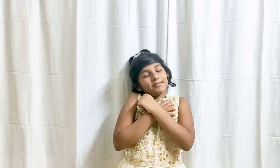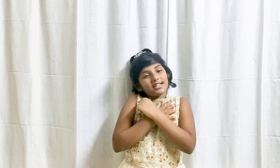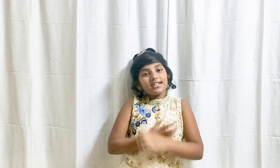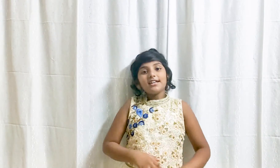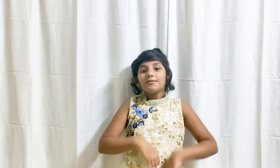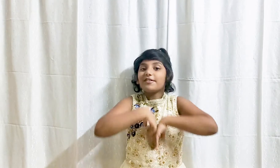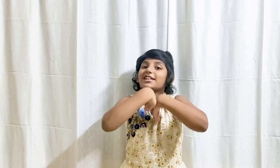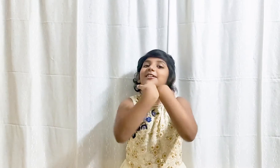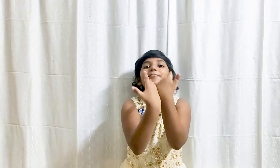அன்பை